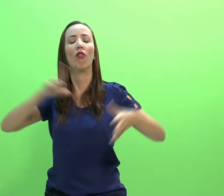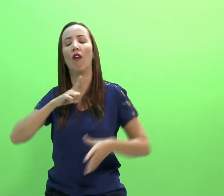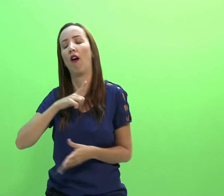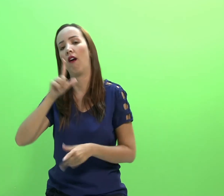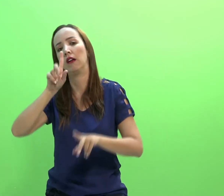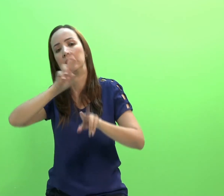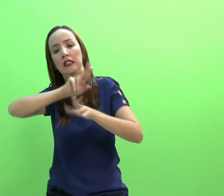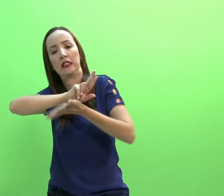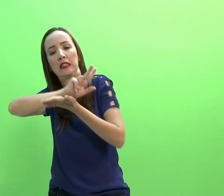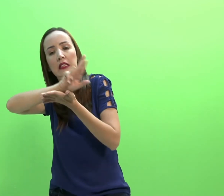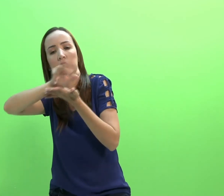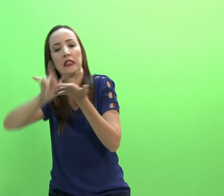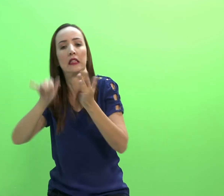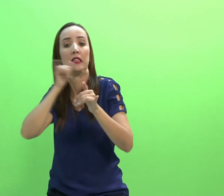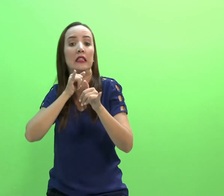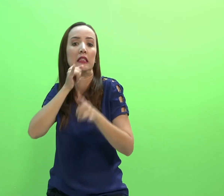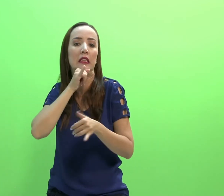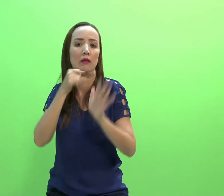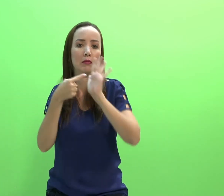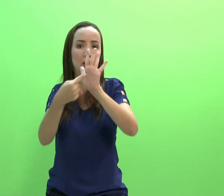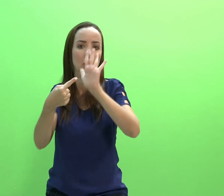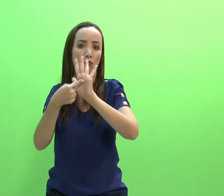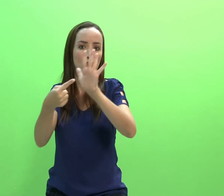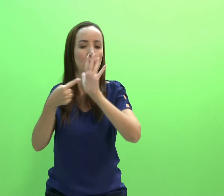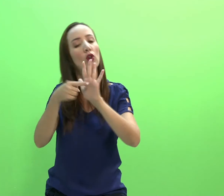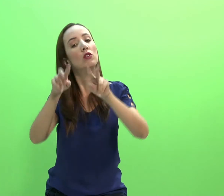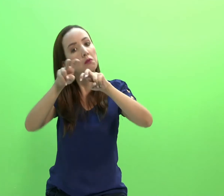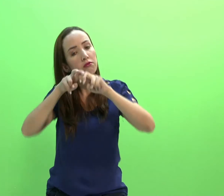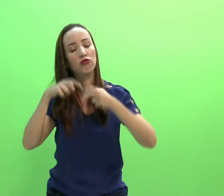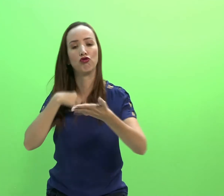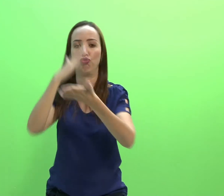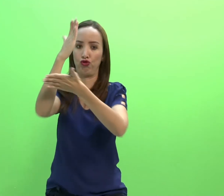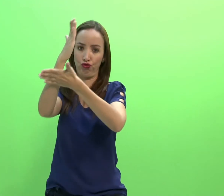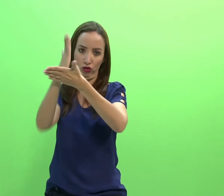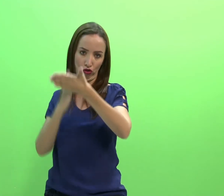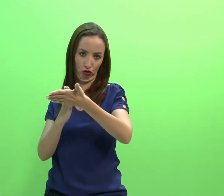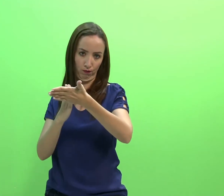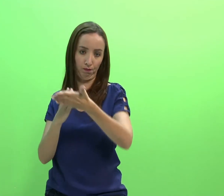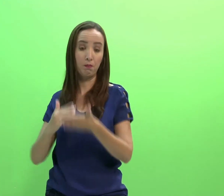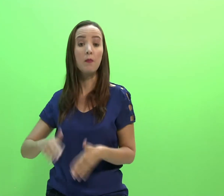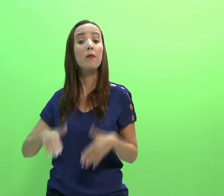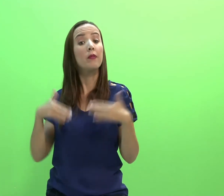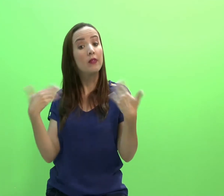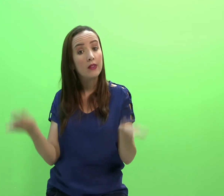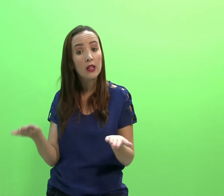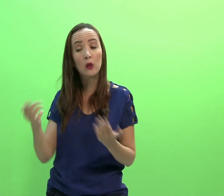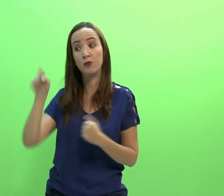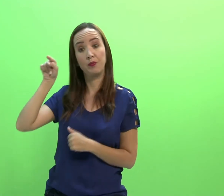temática um pouco ampla, então teremos muitos exemplos a mostrar, por isso dividimos a aula.